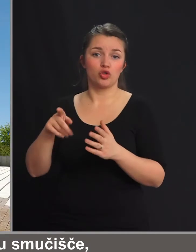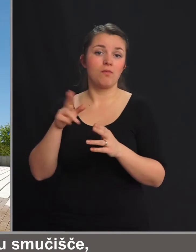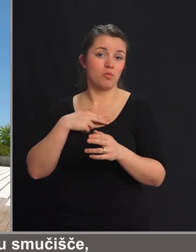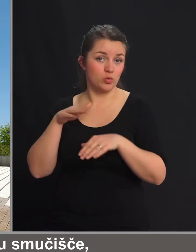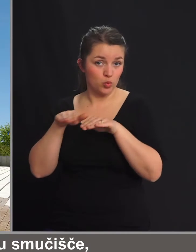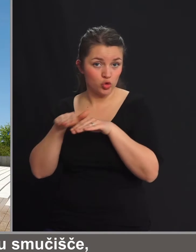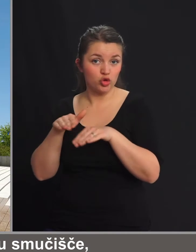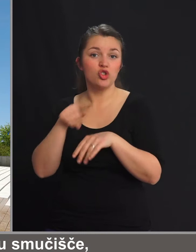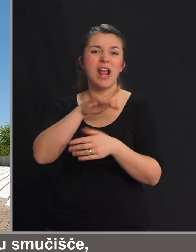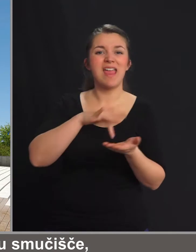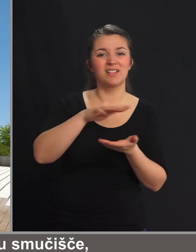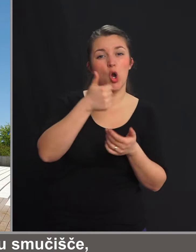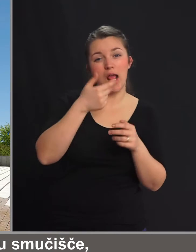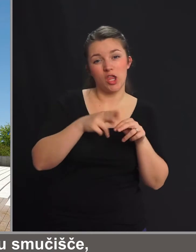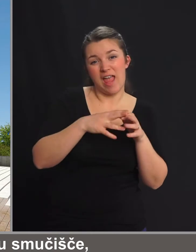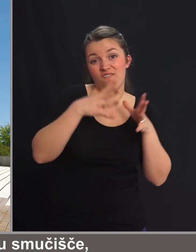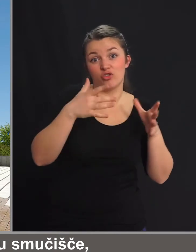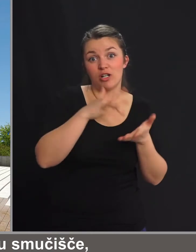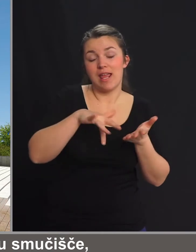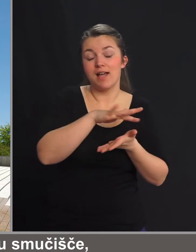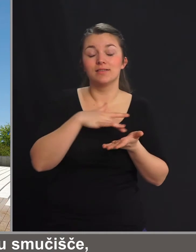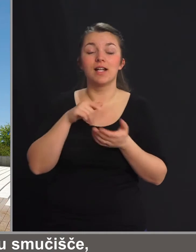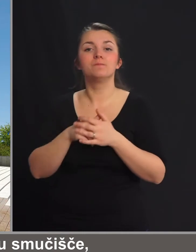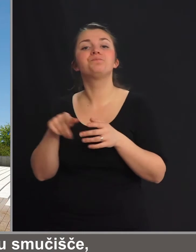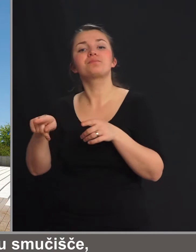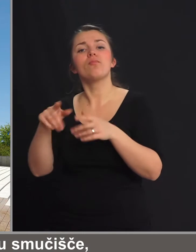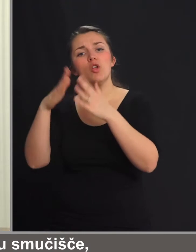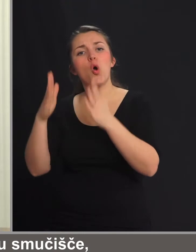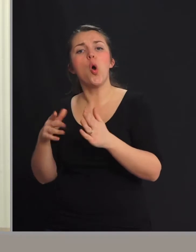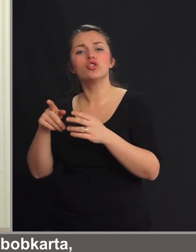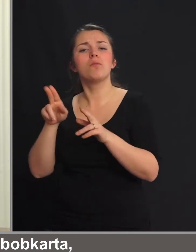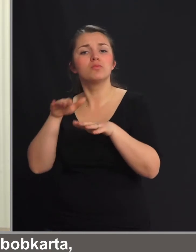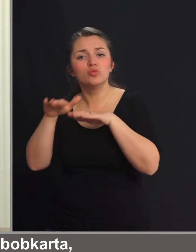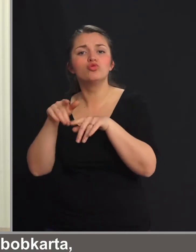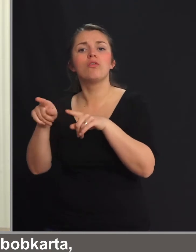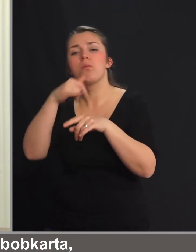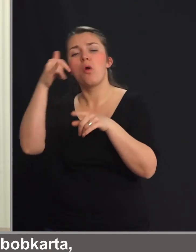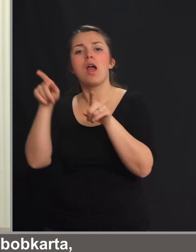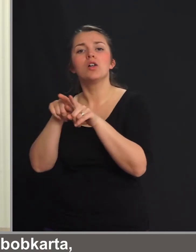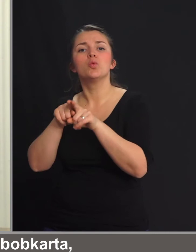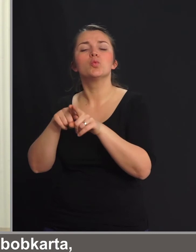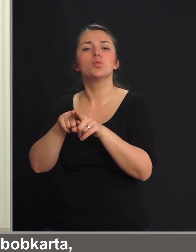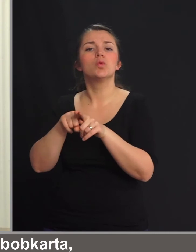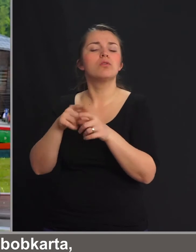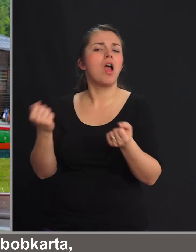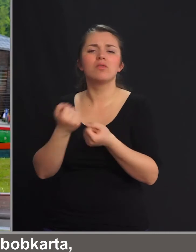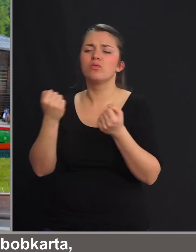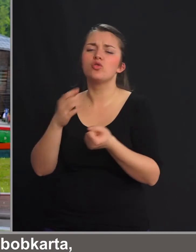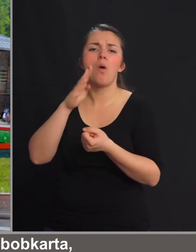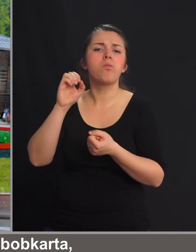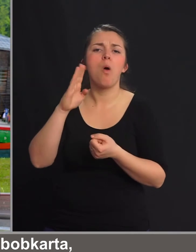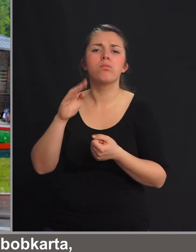imamo v zimskem času smučišče, sicer pa poleti tudi celo vrsto aktivnosti od adrenalinskega parka,